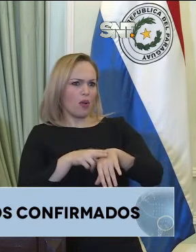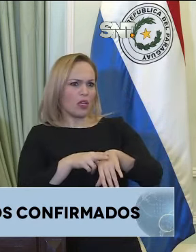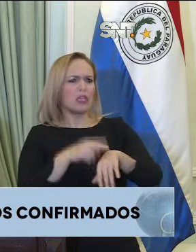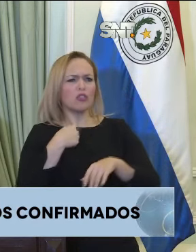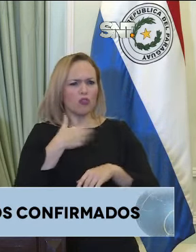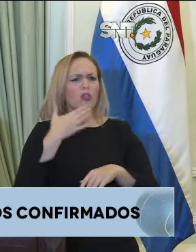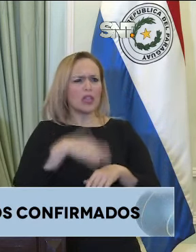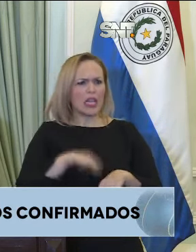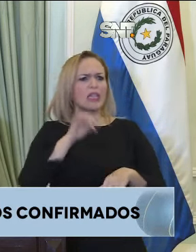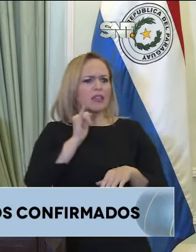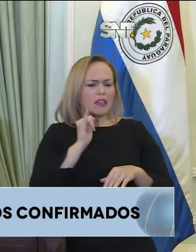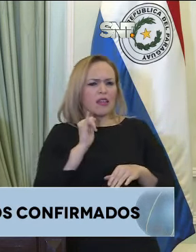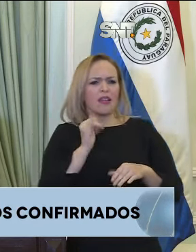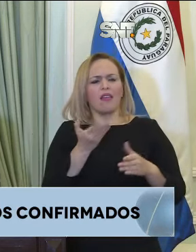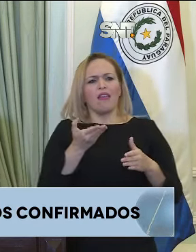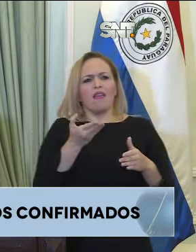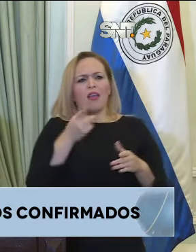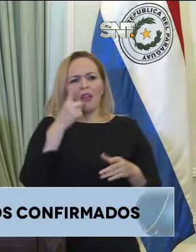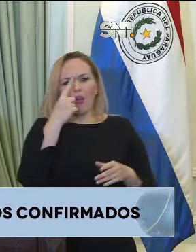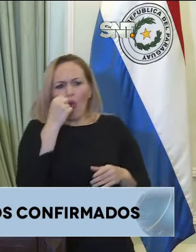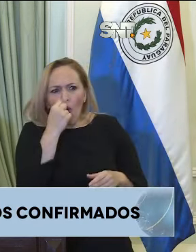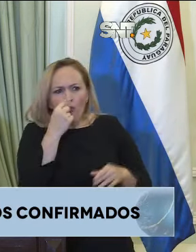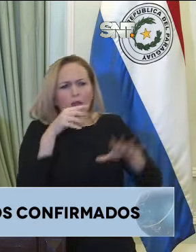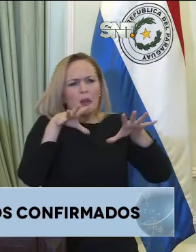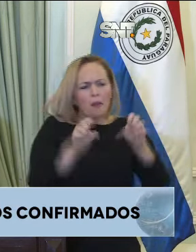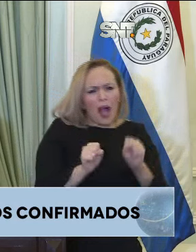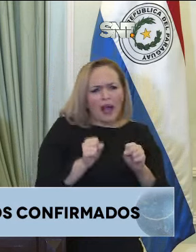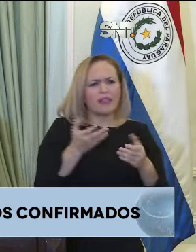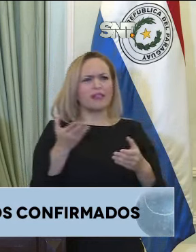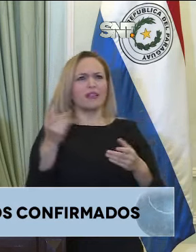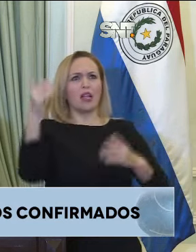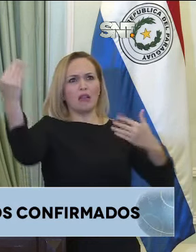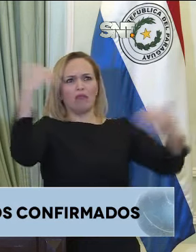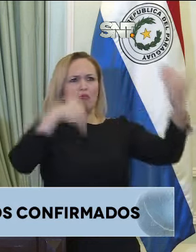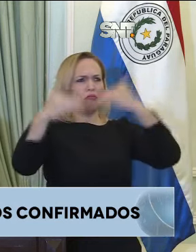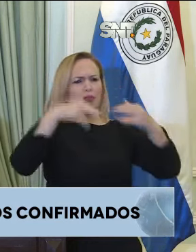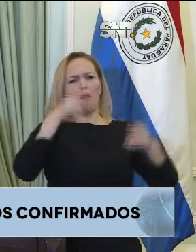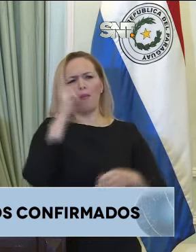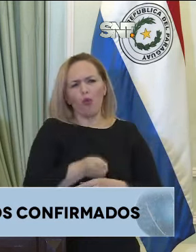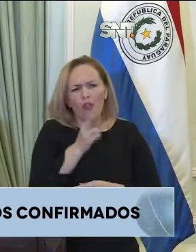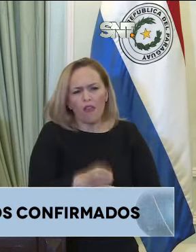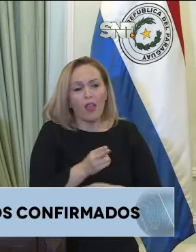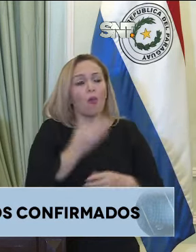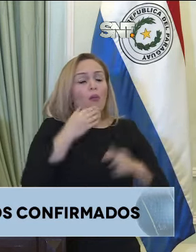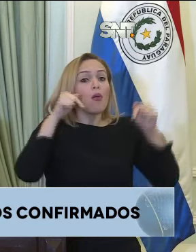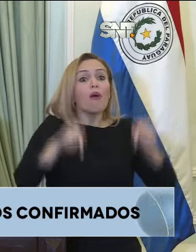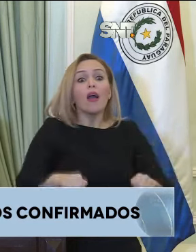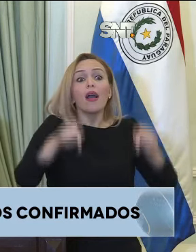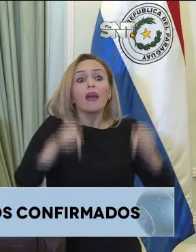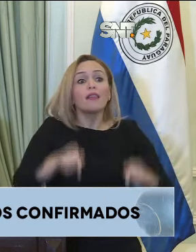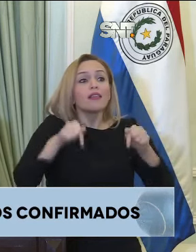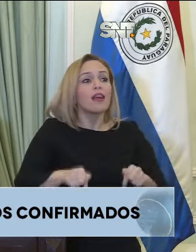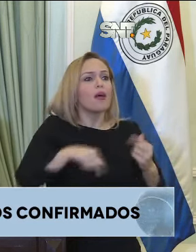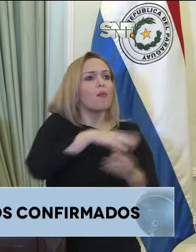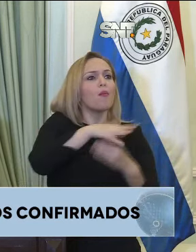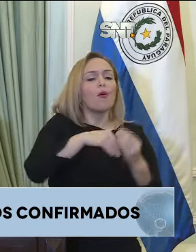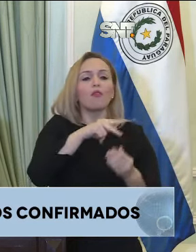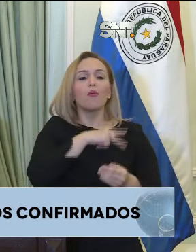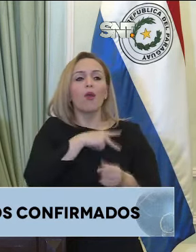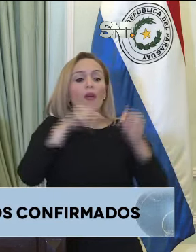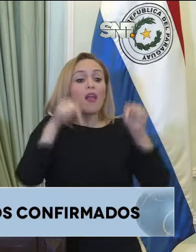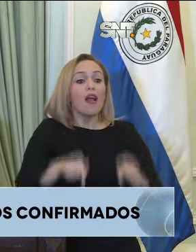han fortalecido los puntos de entrada y se han restringido los accesos al país, la gran lucha está aquí, está con nosotros con las medidas que